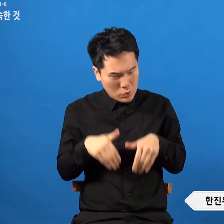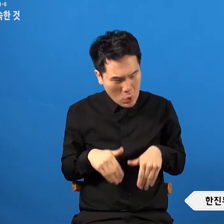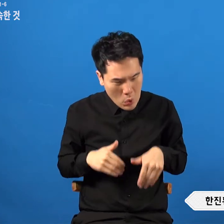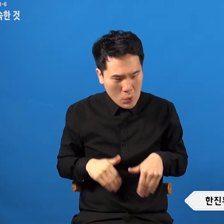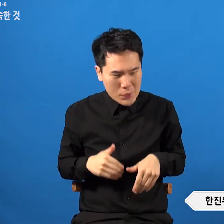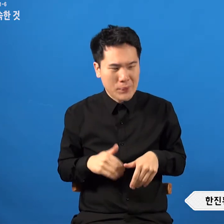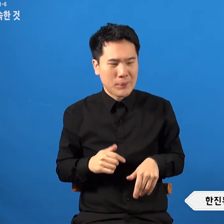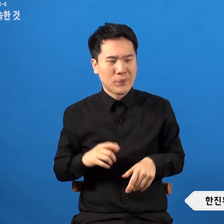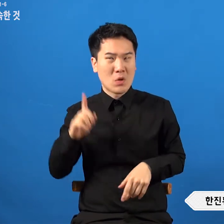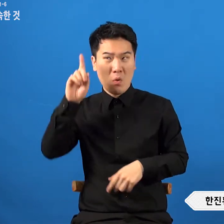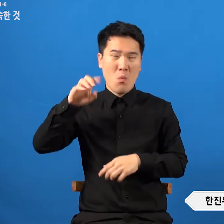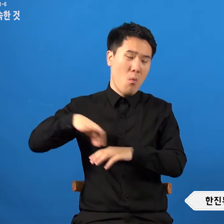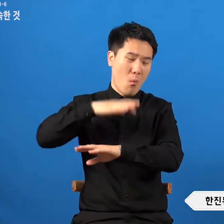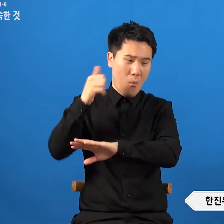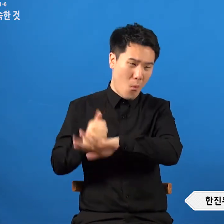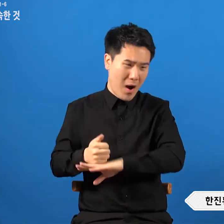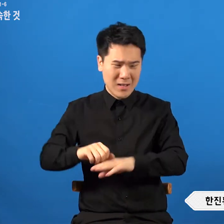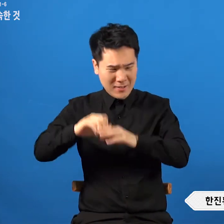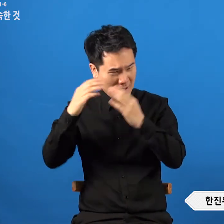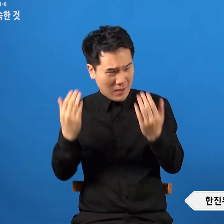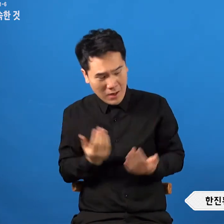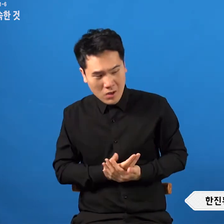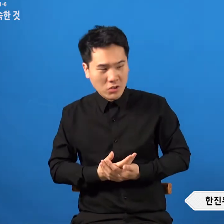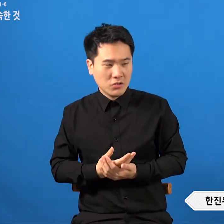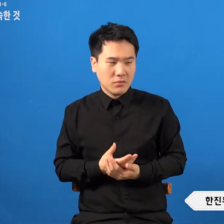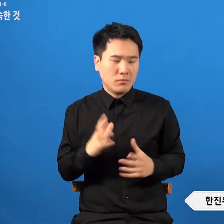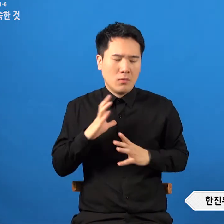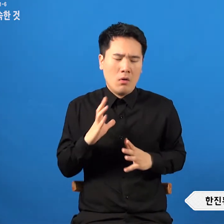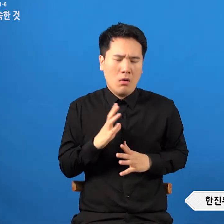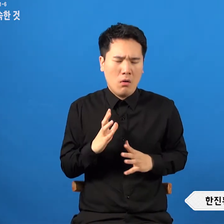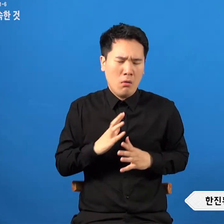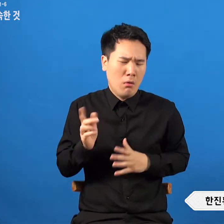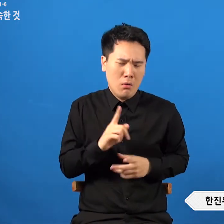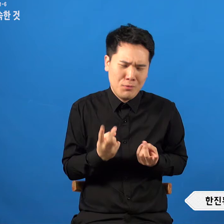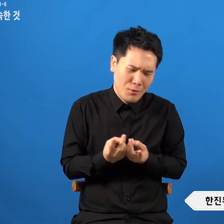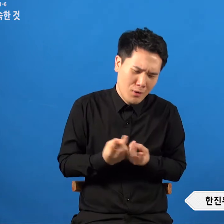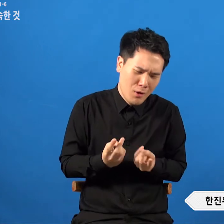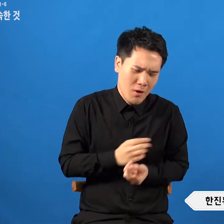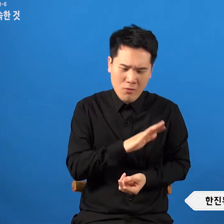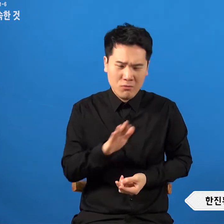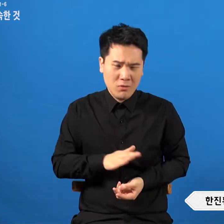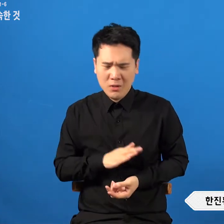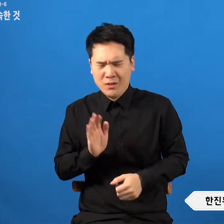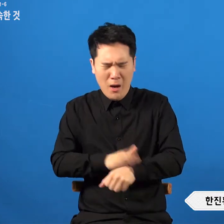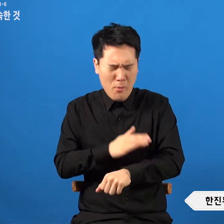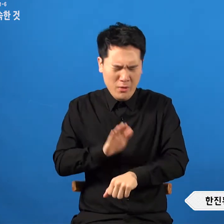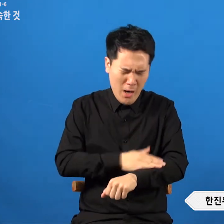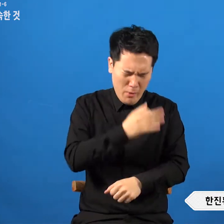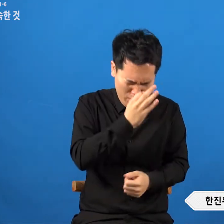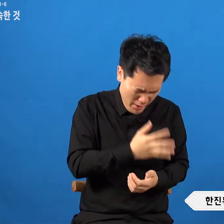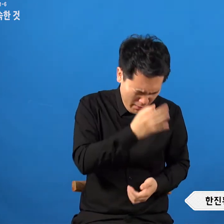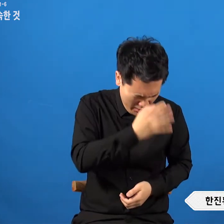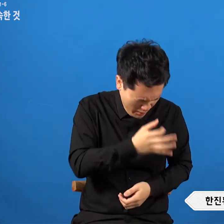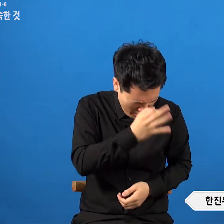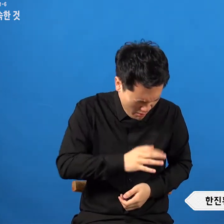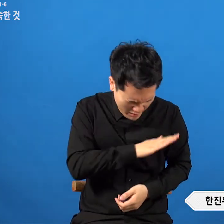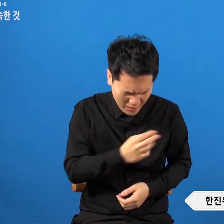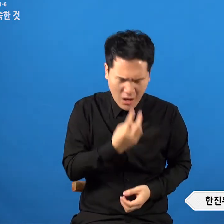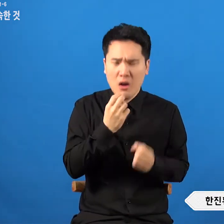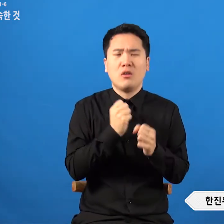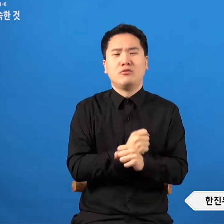백성들부터 말단 이 백성들부터 왕에 이르기까지 모든 사람들이 그냥 아이고 우리가